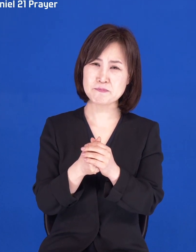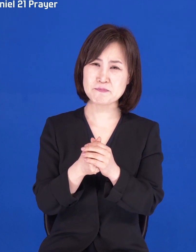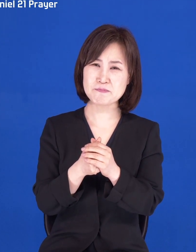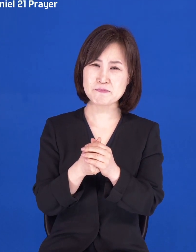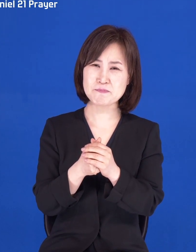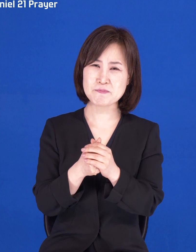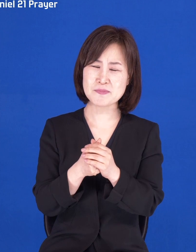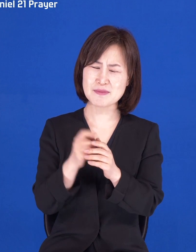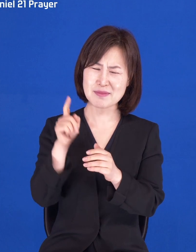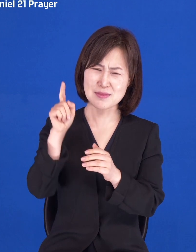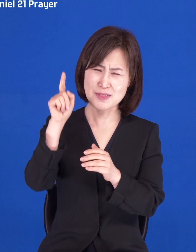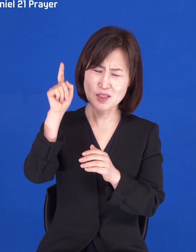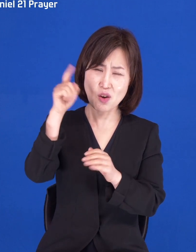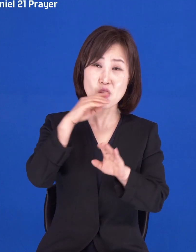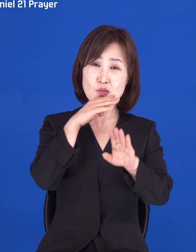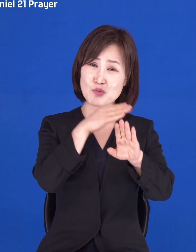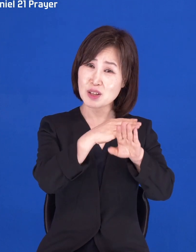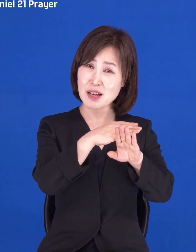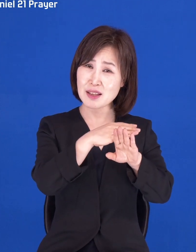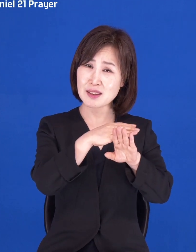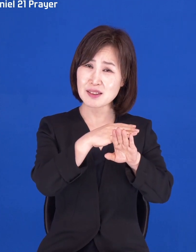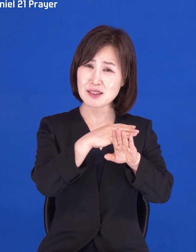저 북한 땅에